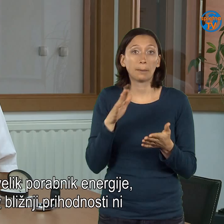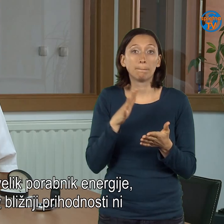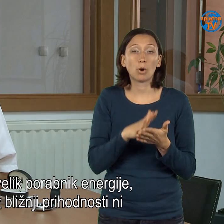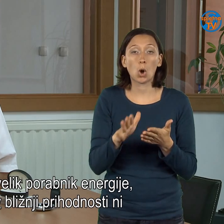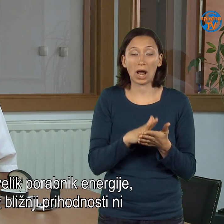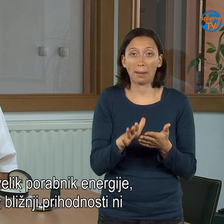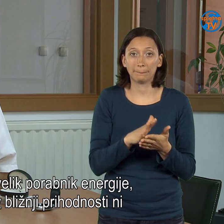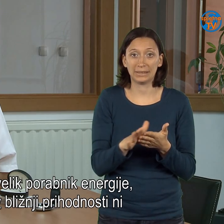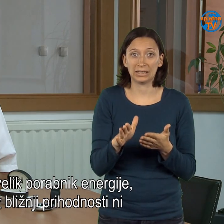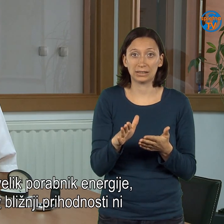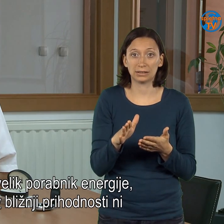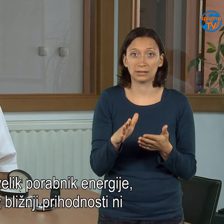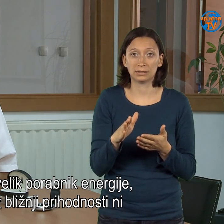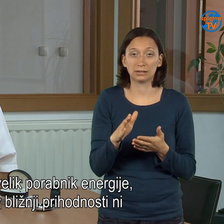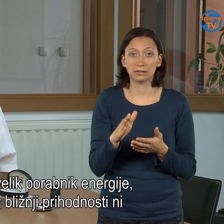velik porabnik